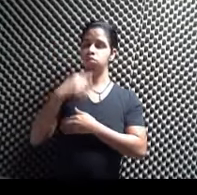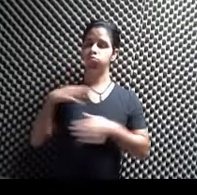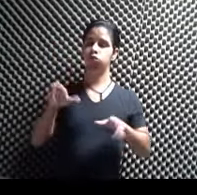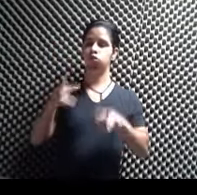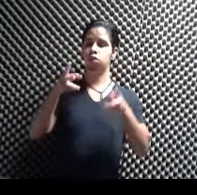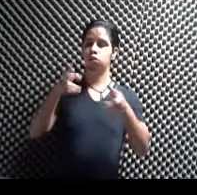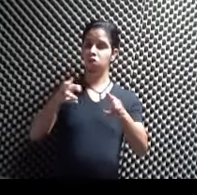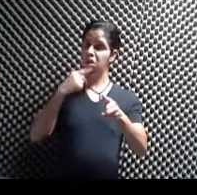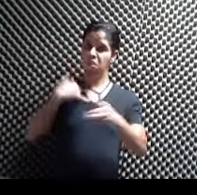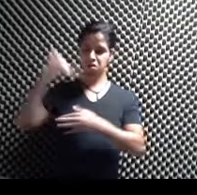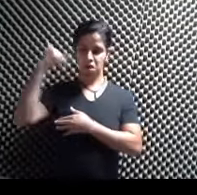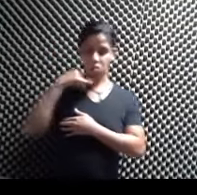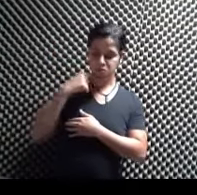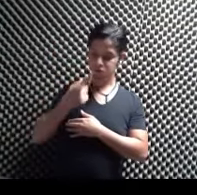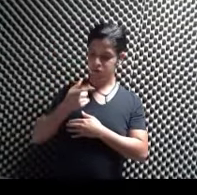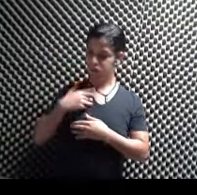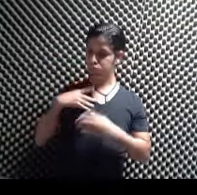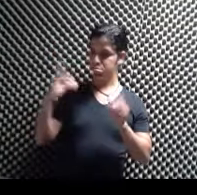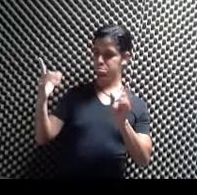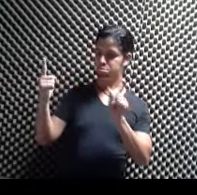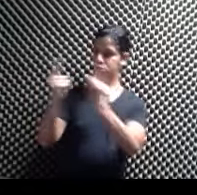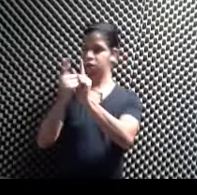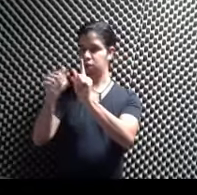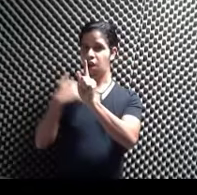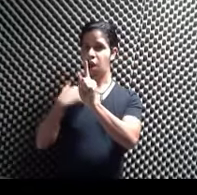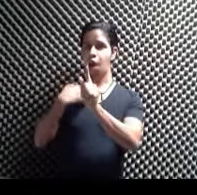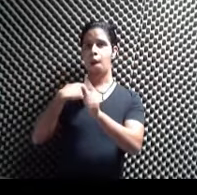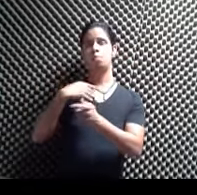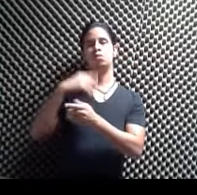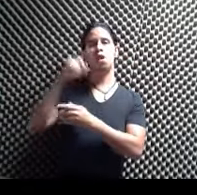me llamó y nos juntamos ahí en Brooklyn a hacer de cubano.